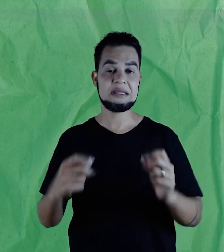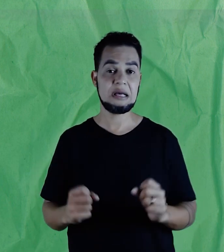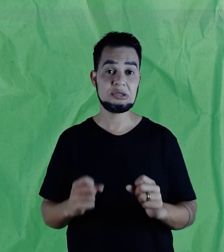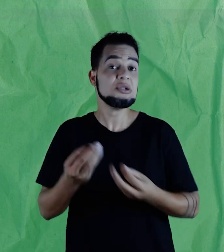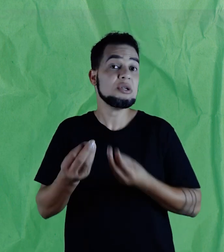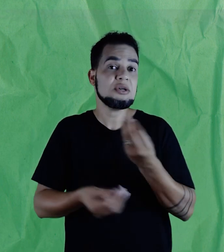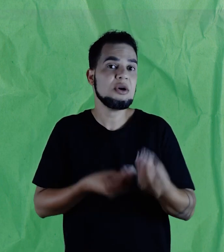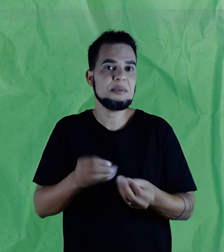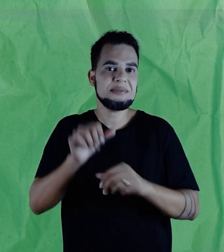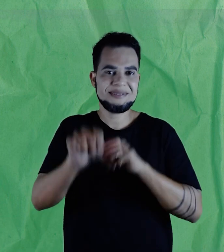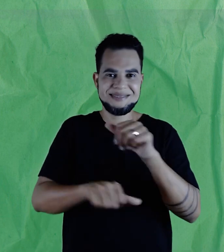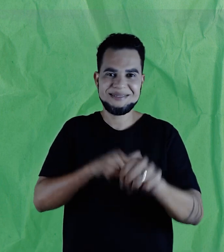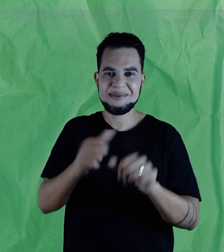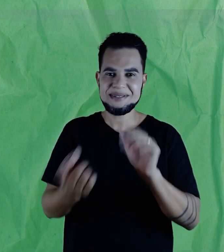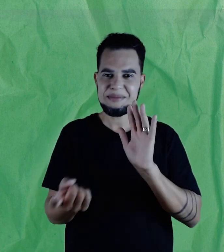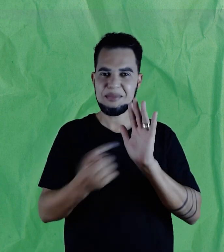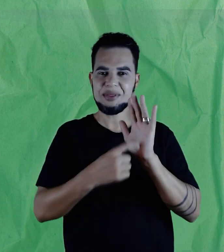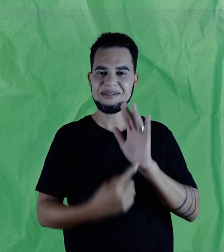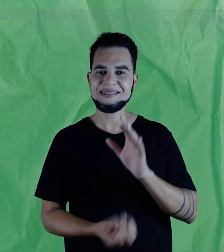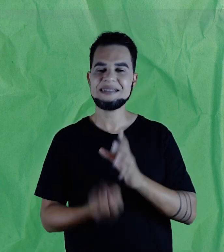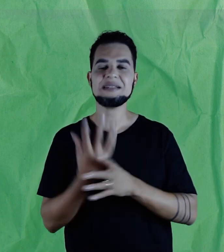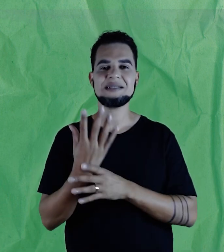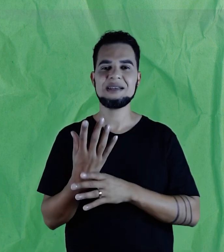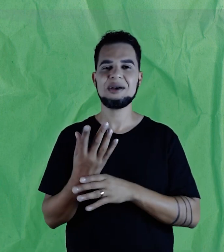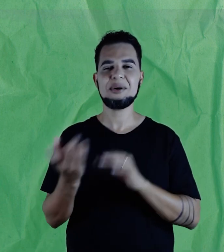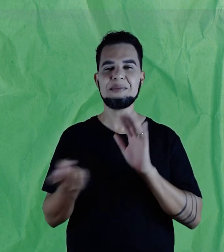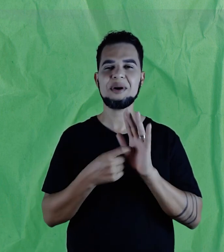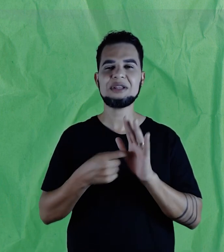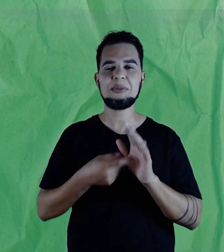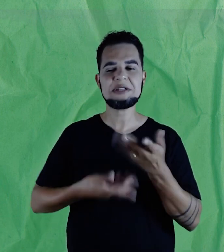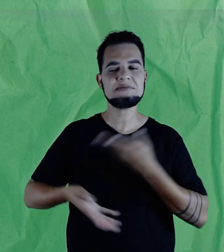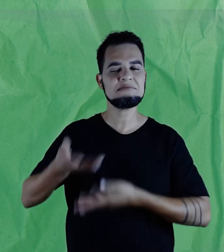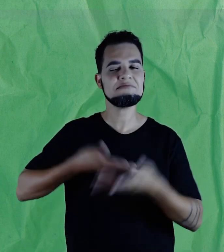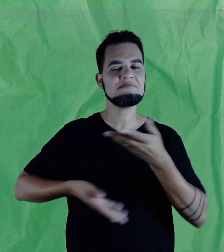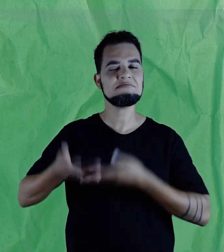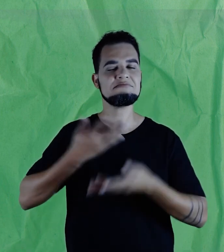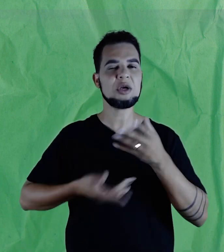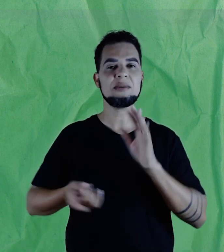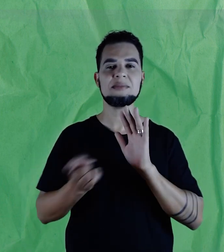tornar este meu botão criado um botão mais dinâmico, um botão